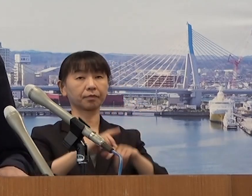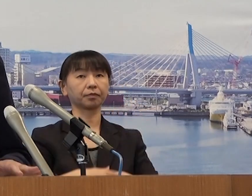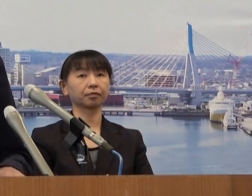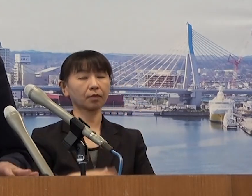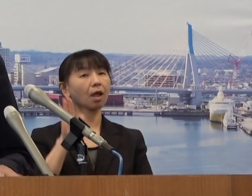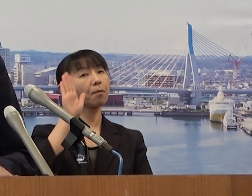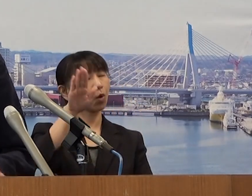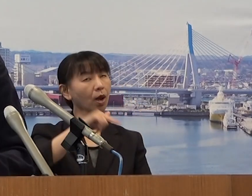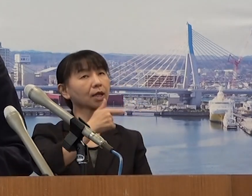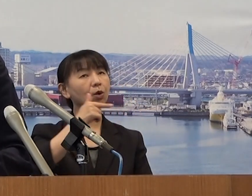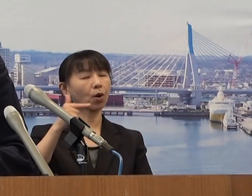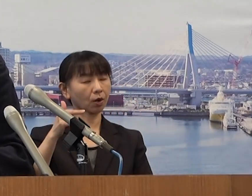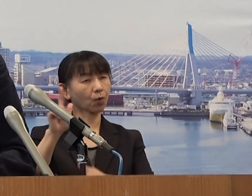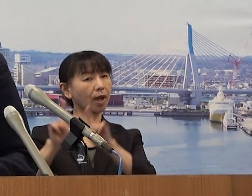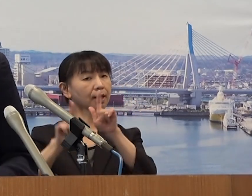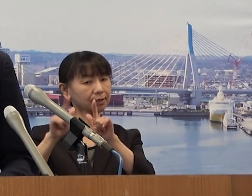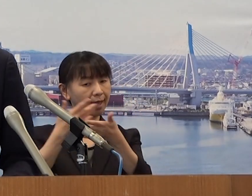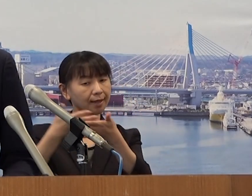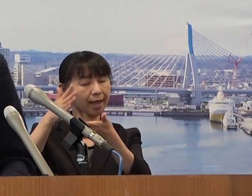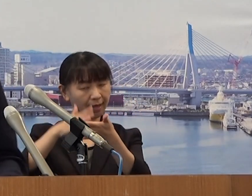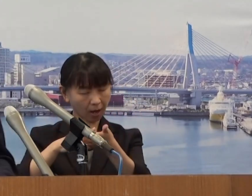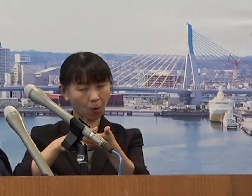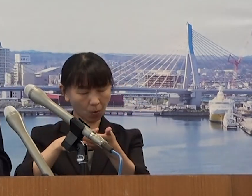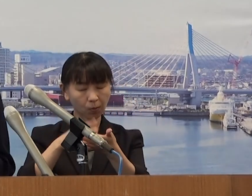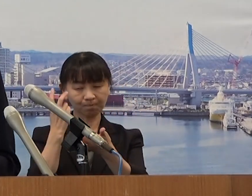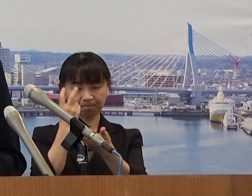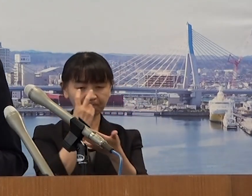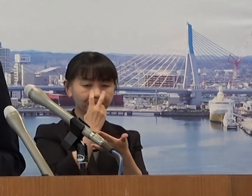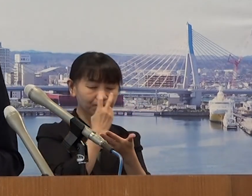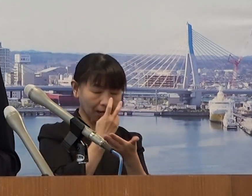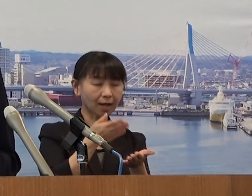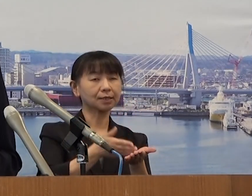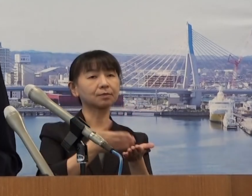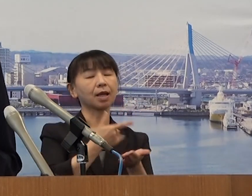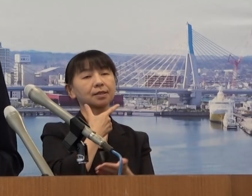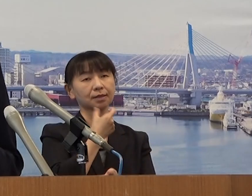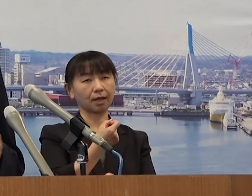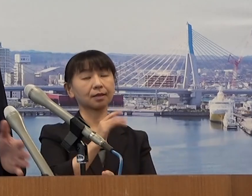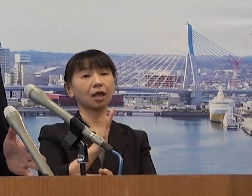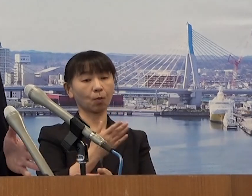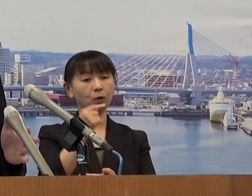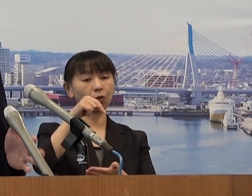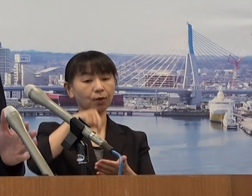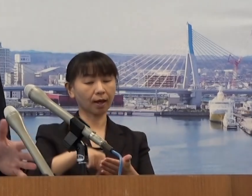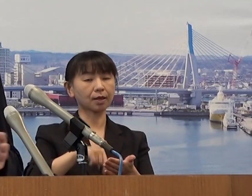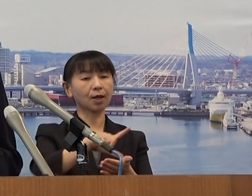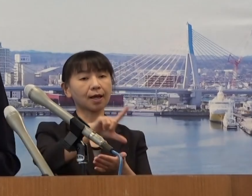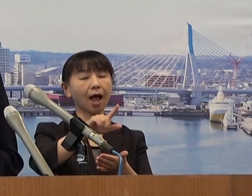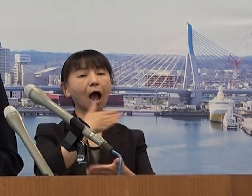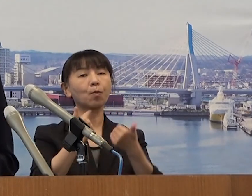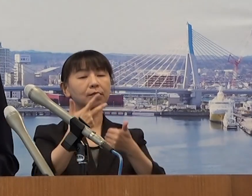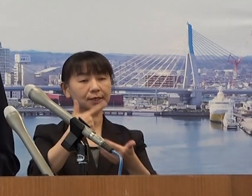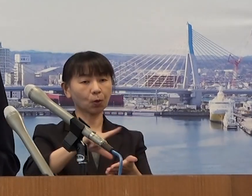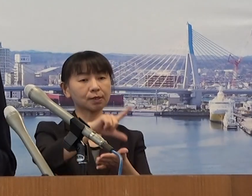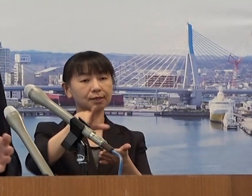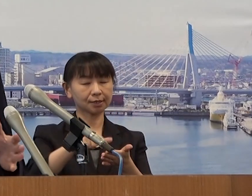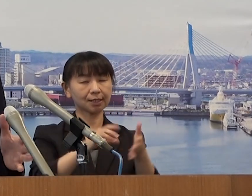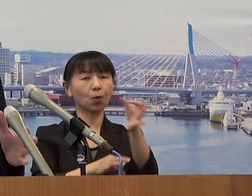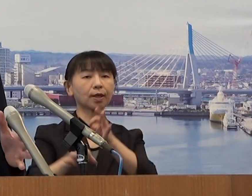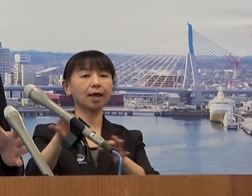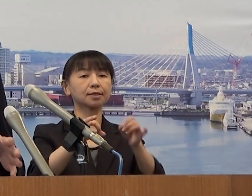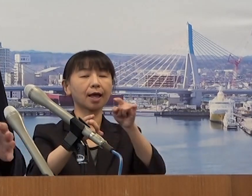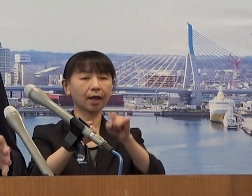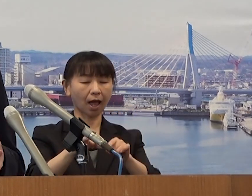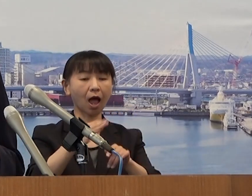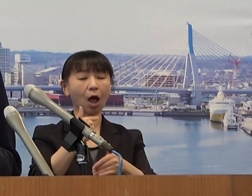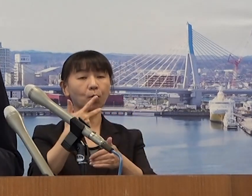これからもいろんな形でこうデータを探しながら説明をしていくんですけども、まずはその地域経済、青森市の地域経済が、